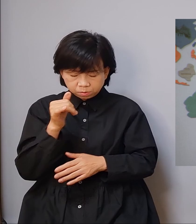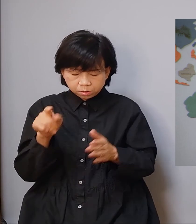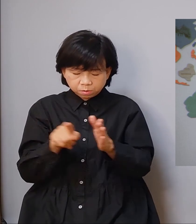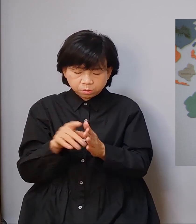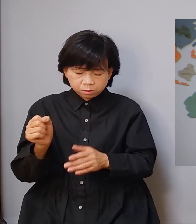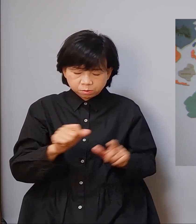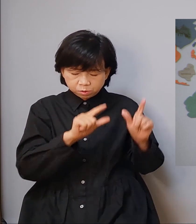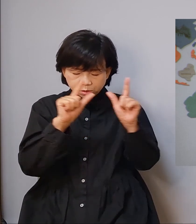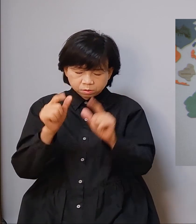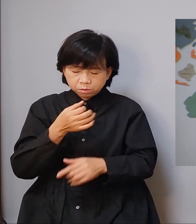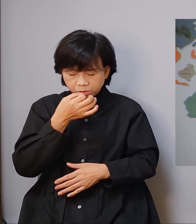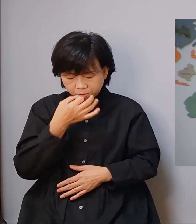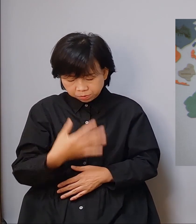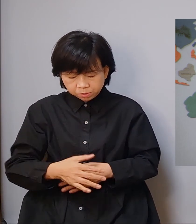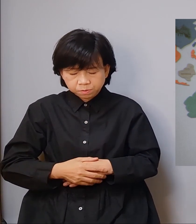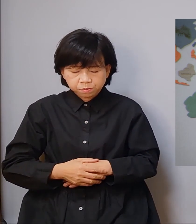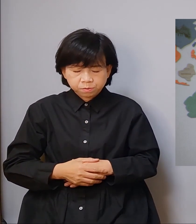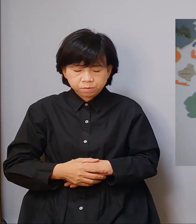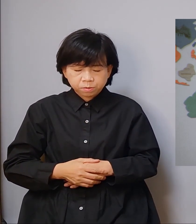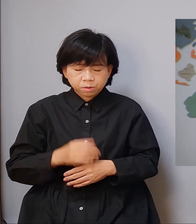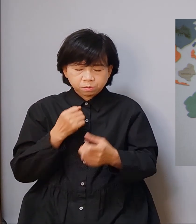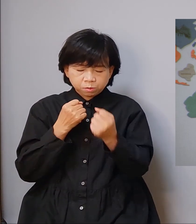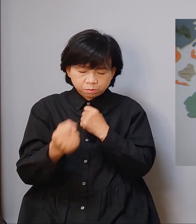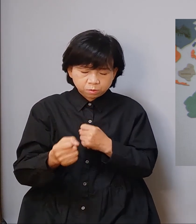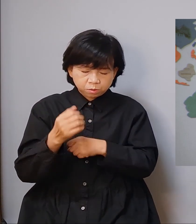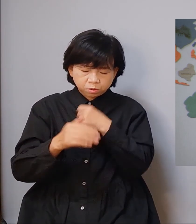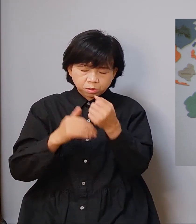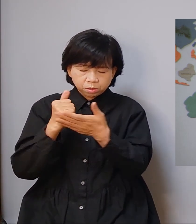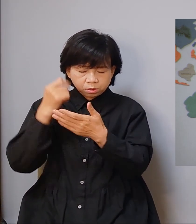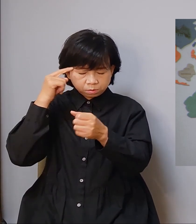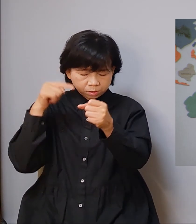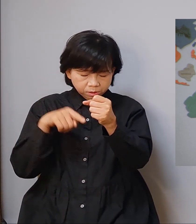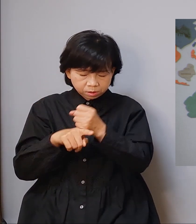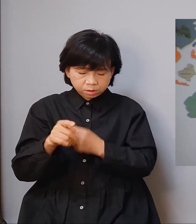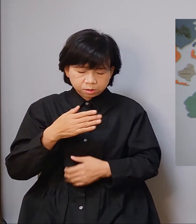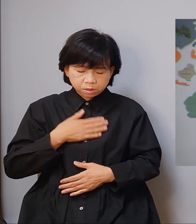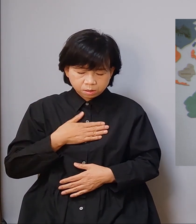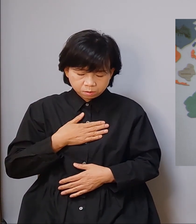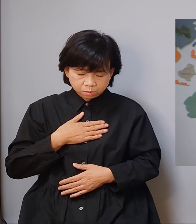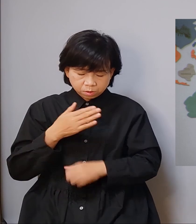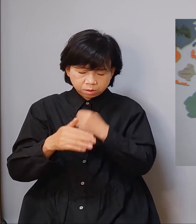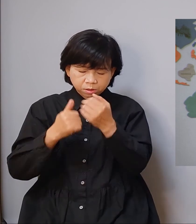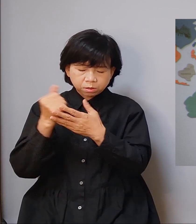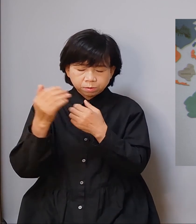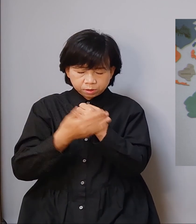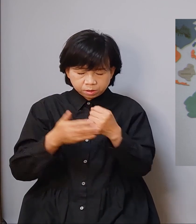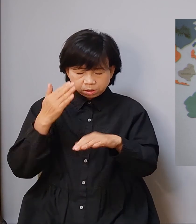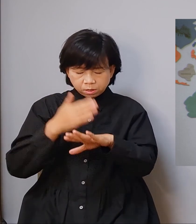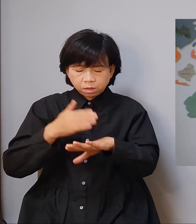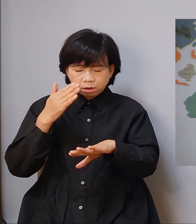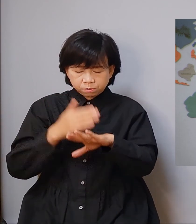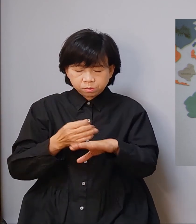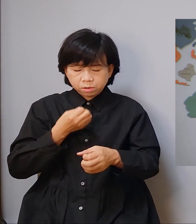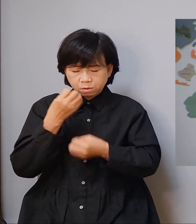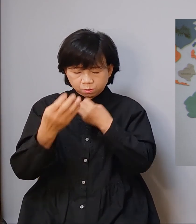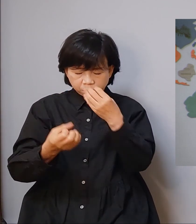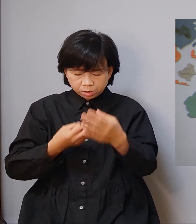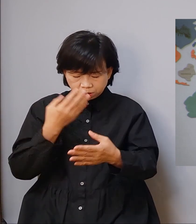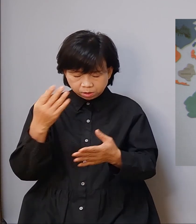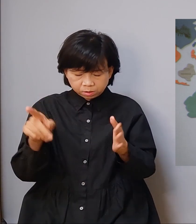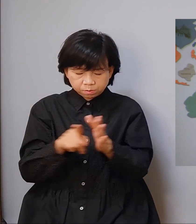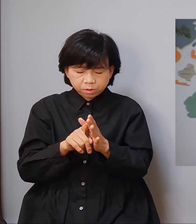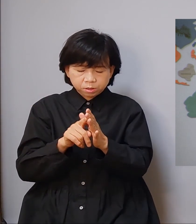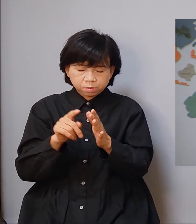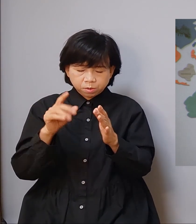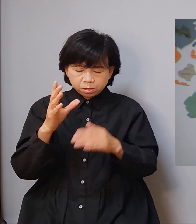하는데 자꾸 힘듭니다. 그래도 하나님의 뜻이 있음을 알고 하나님의 은혜요 감사하기를 원하는 우리